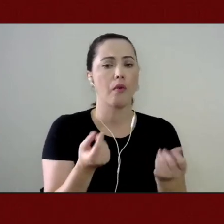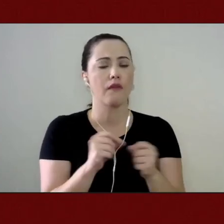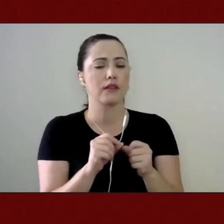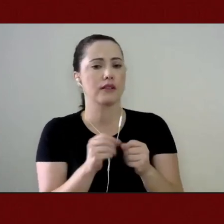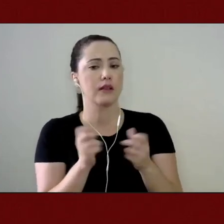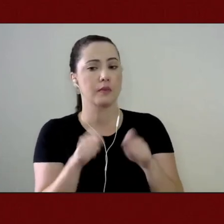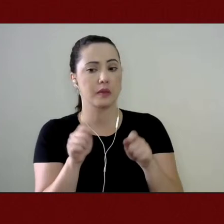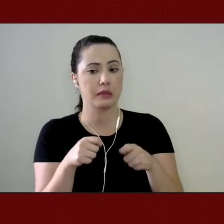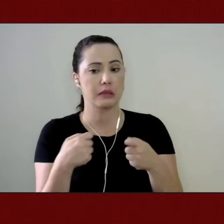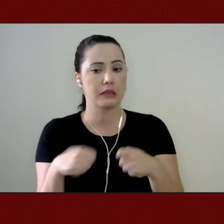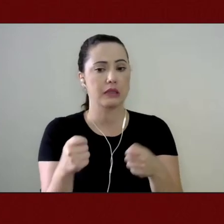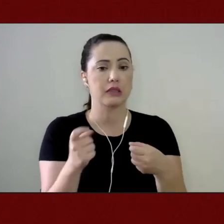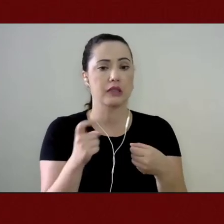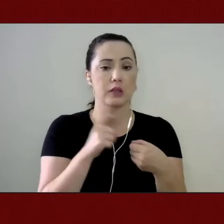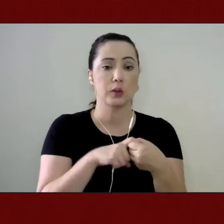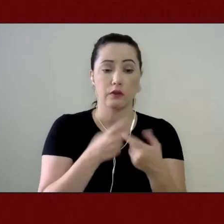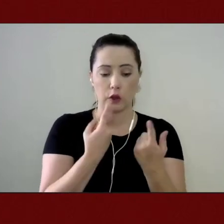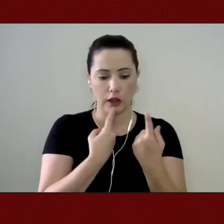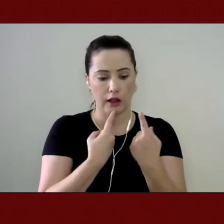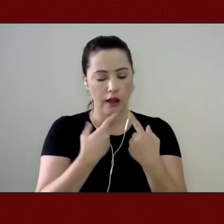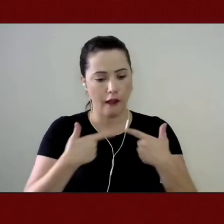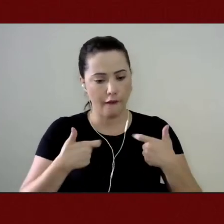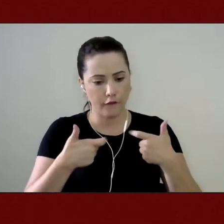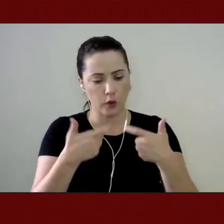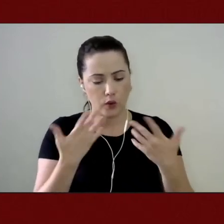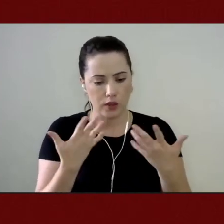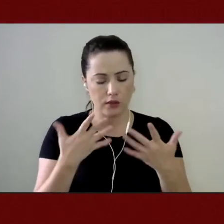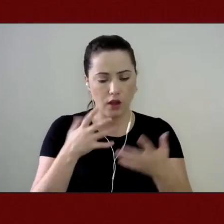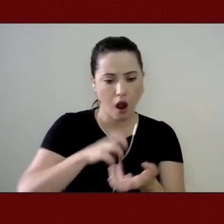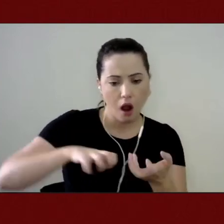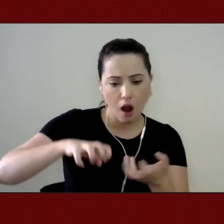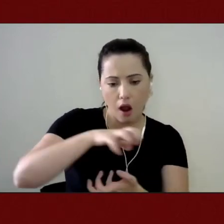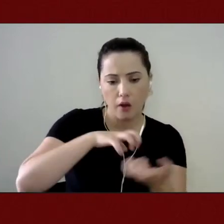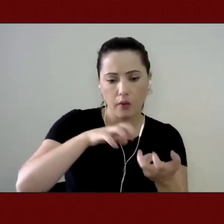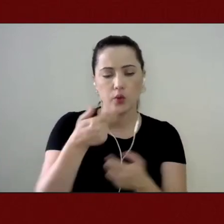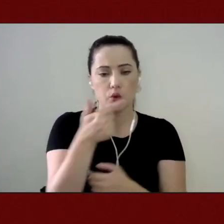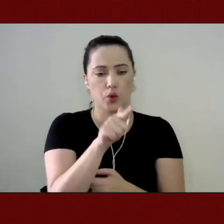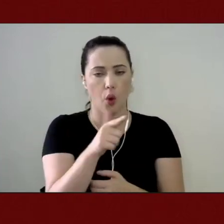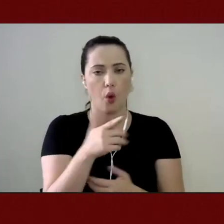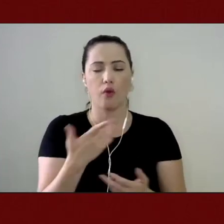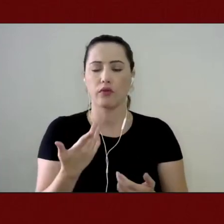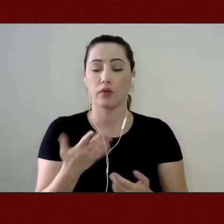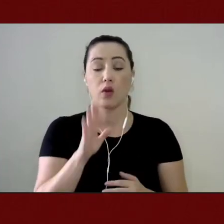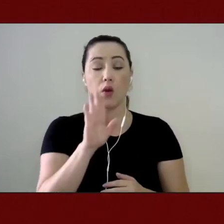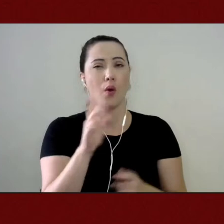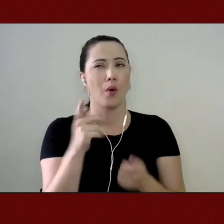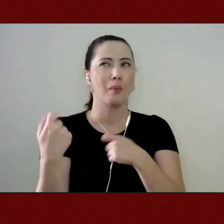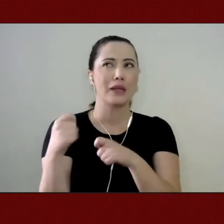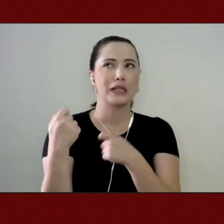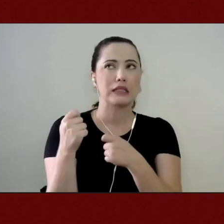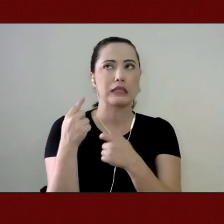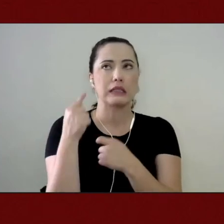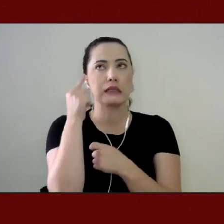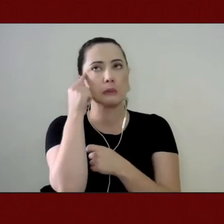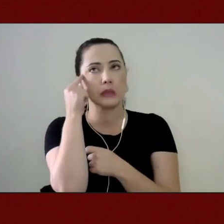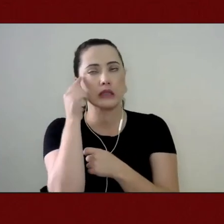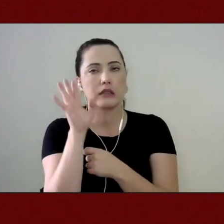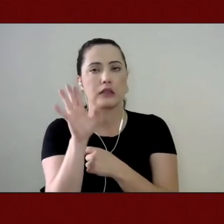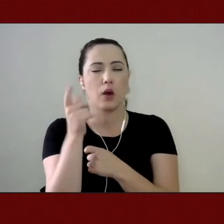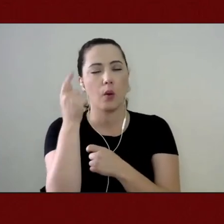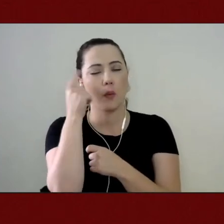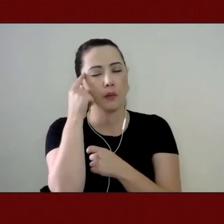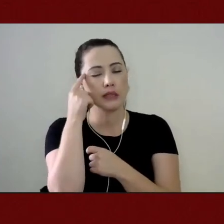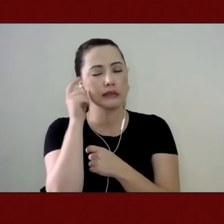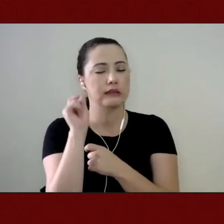retomar a linha revolucionária e conspirativa, voltando às origens? Ou será que é preciso continuar visando